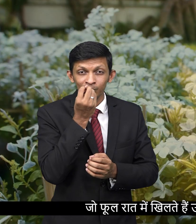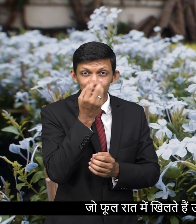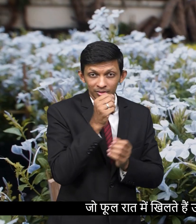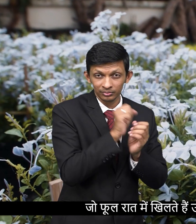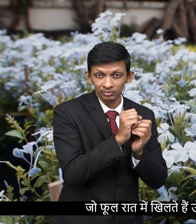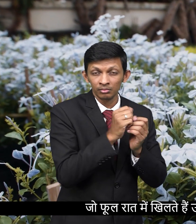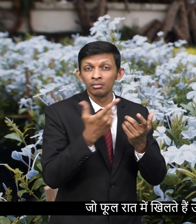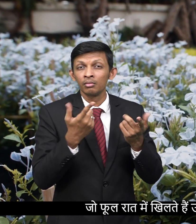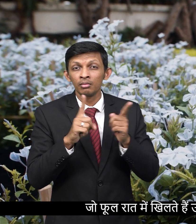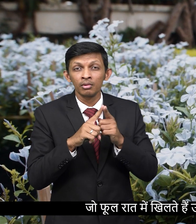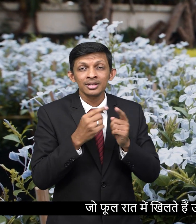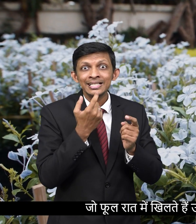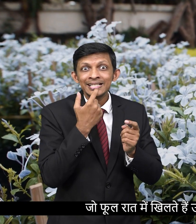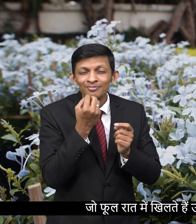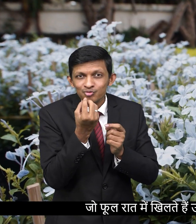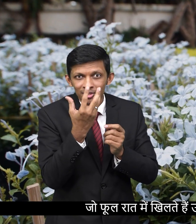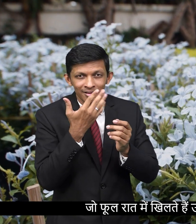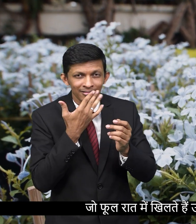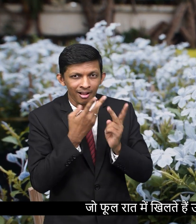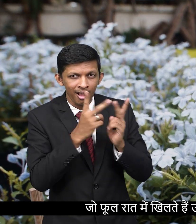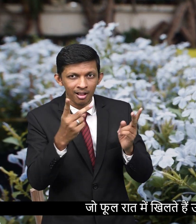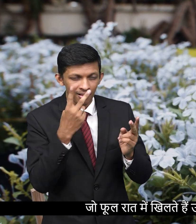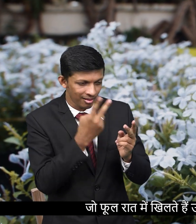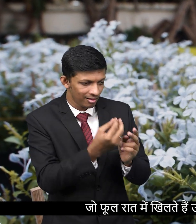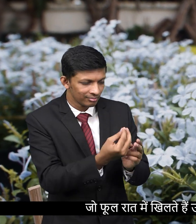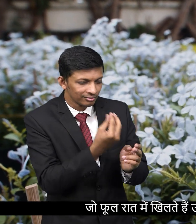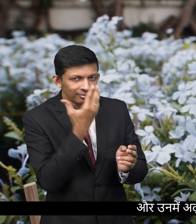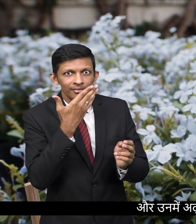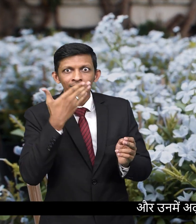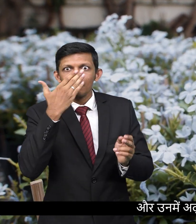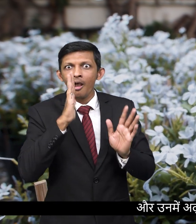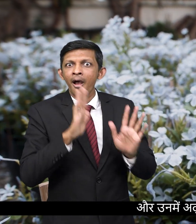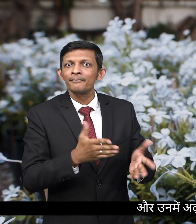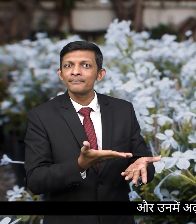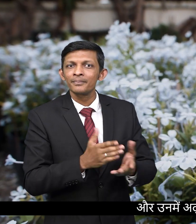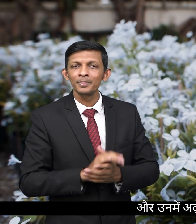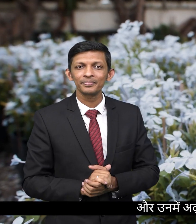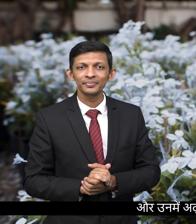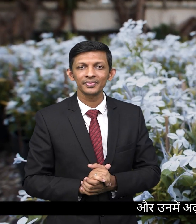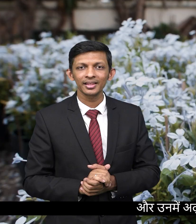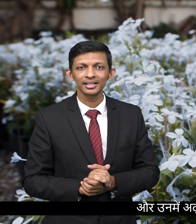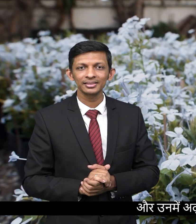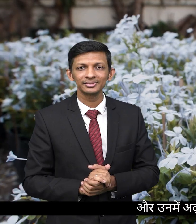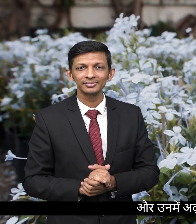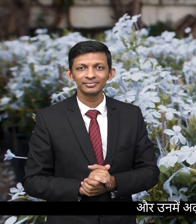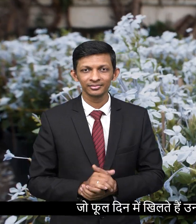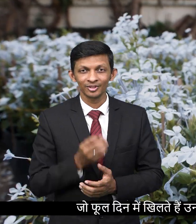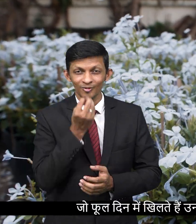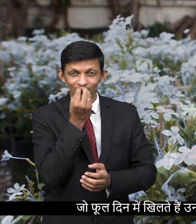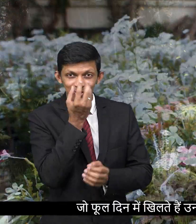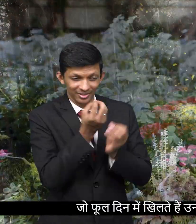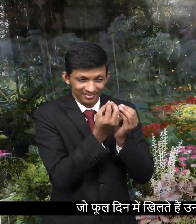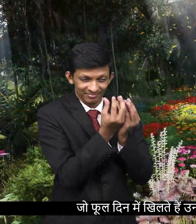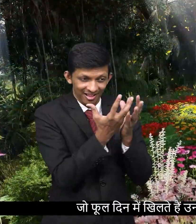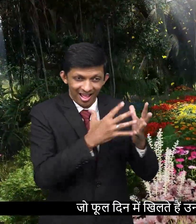जो फूल रात में खिलते हैं, उनमें से कई सफेद रंग के होते हैं और उनमें अद्भुत खुशबू होती है। जो